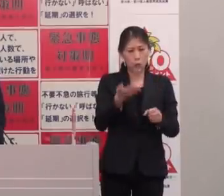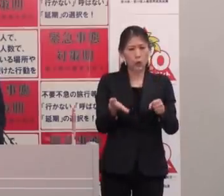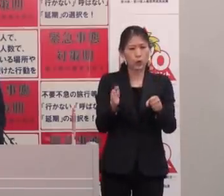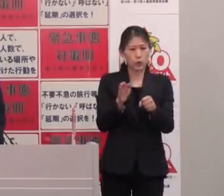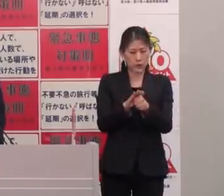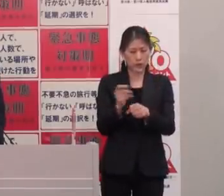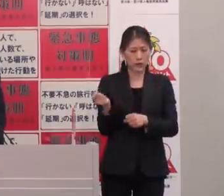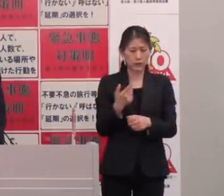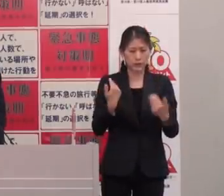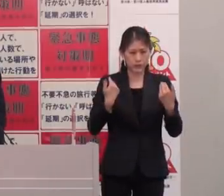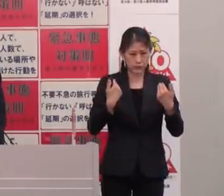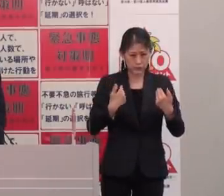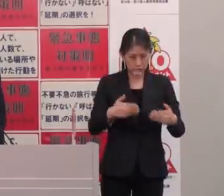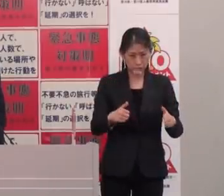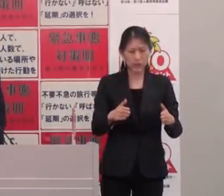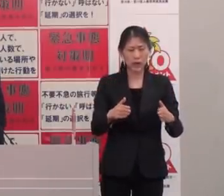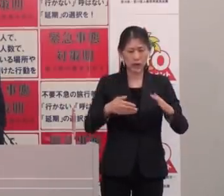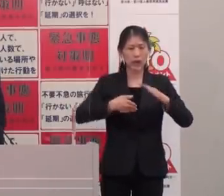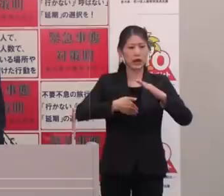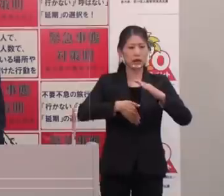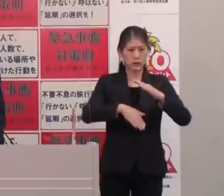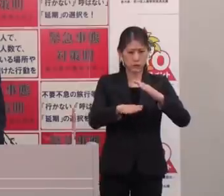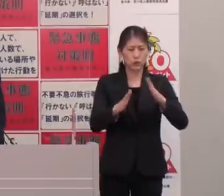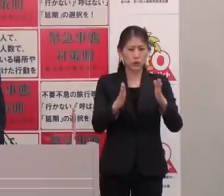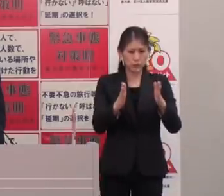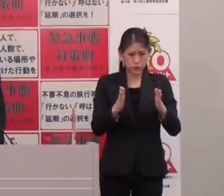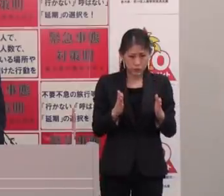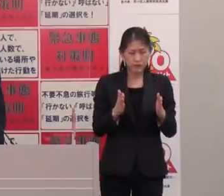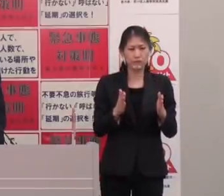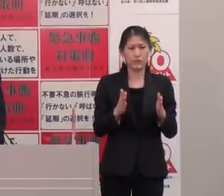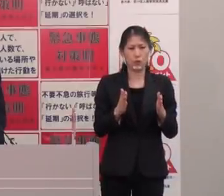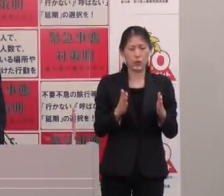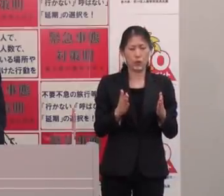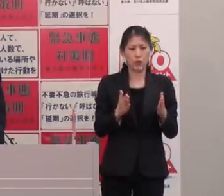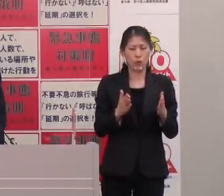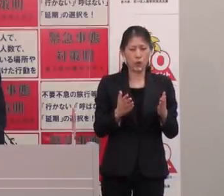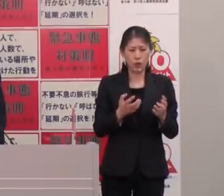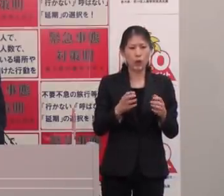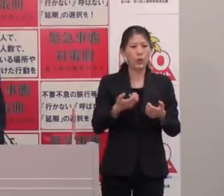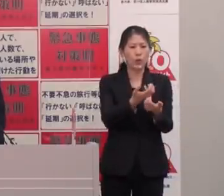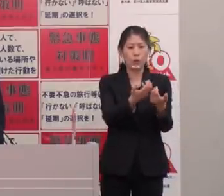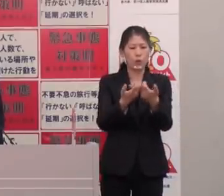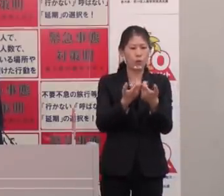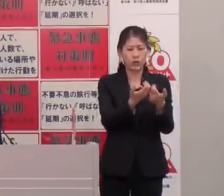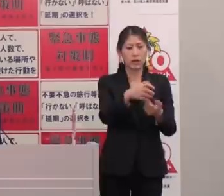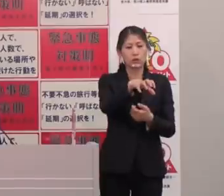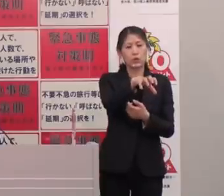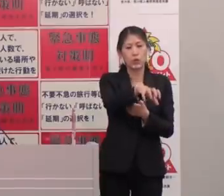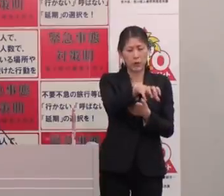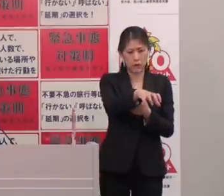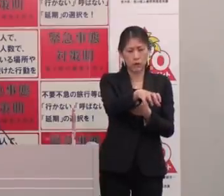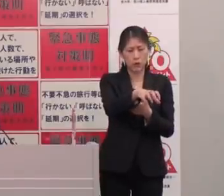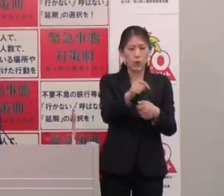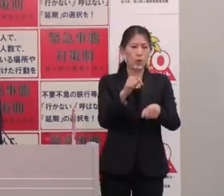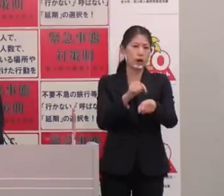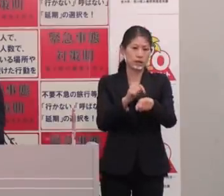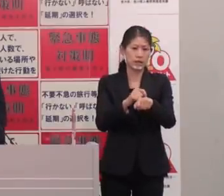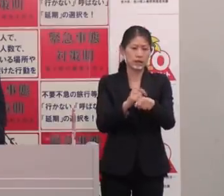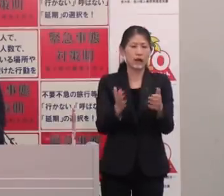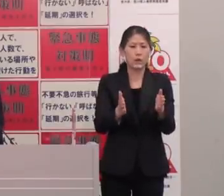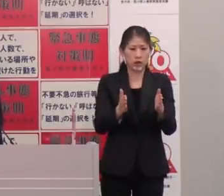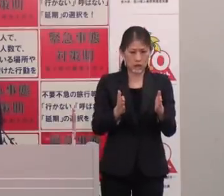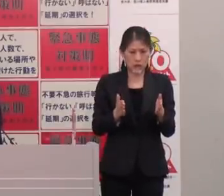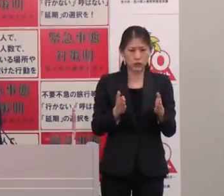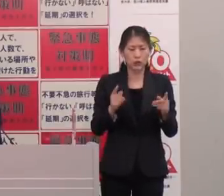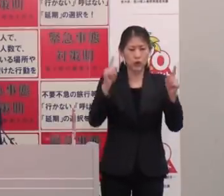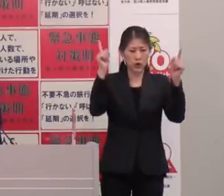外出移動は自粛を、外出する必要がある場合混雑した時間場所を避けて、旅行帰省イベント参加等は行